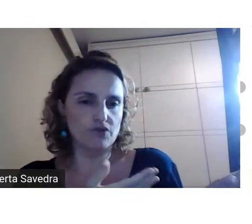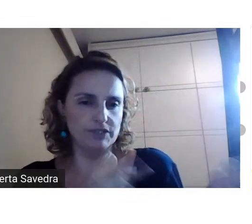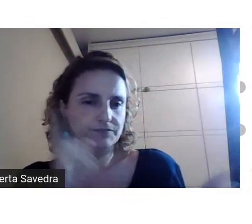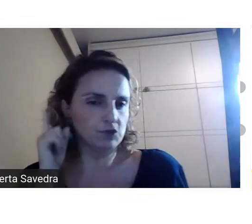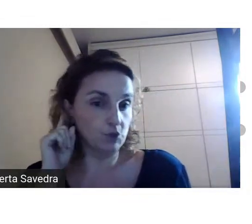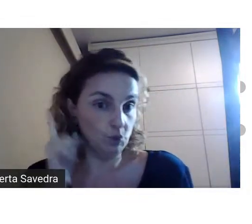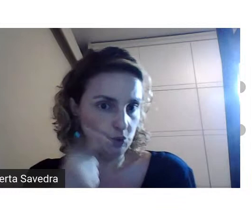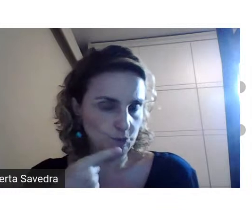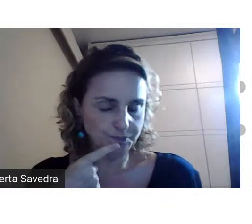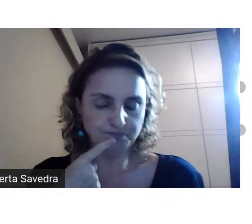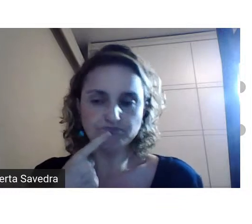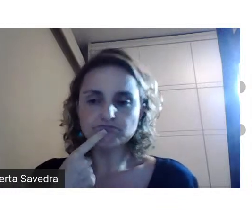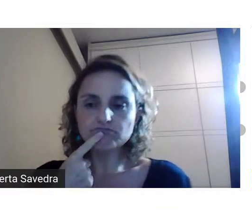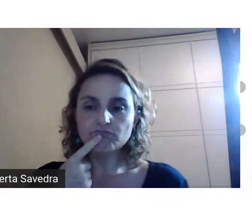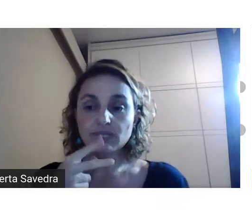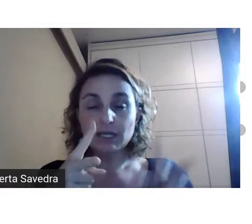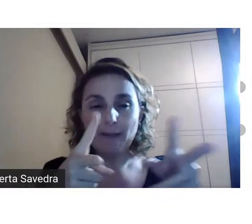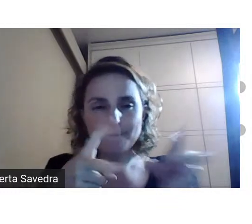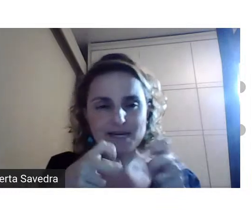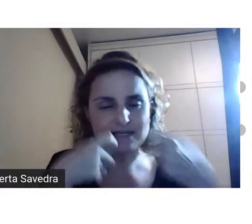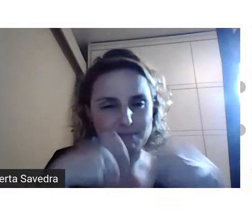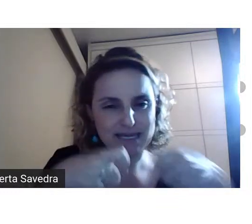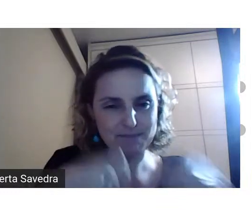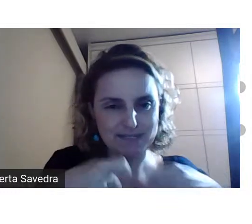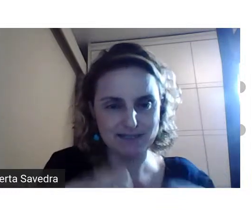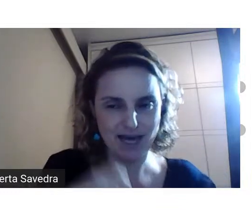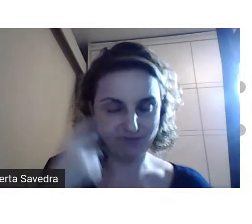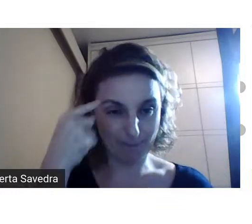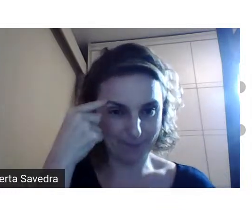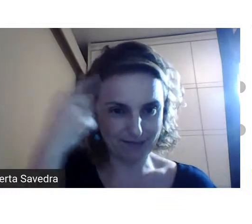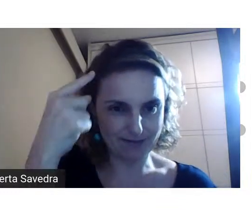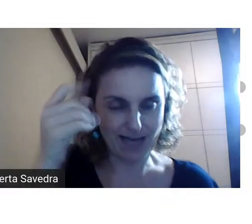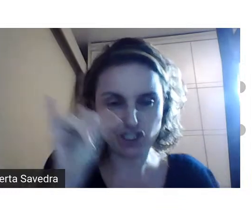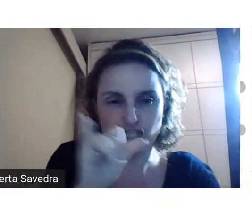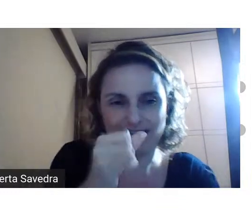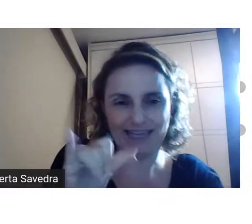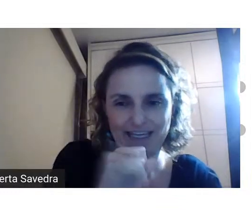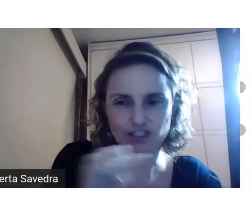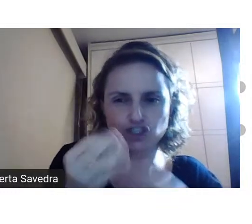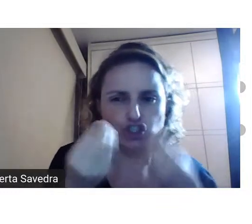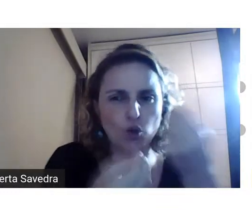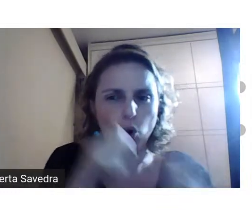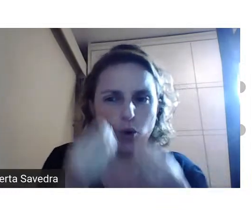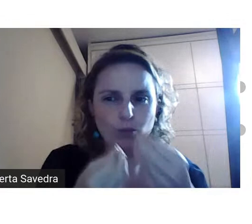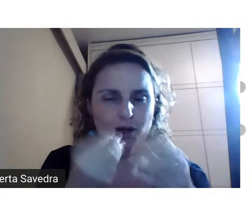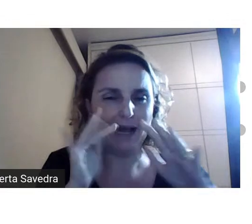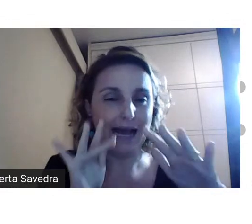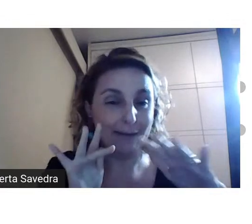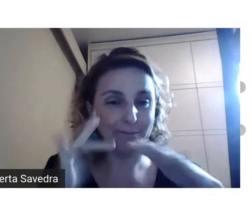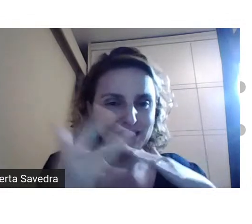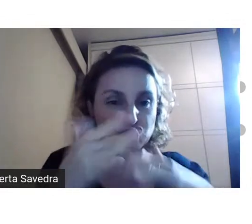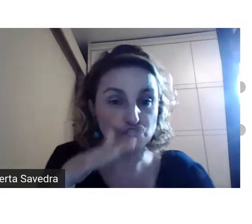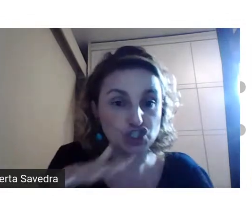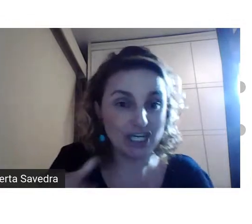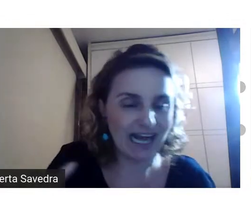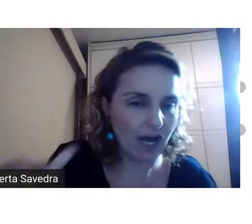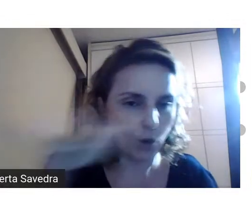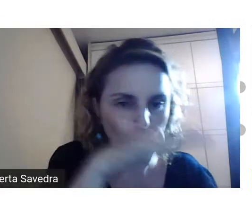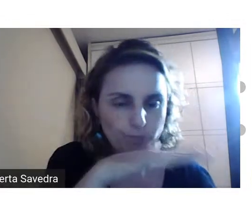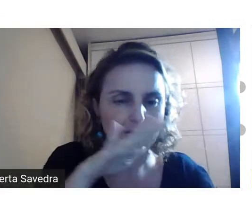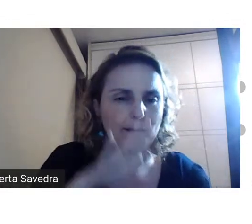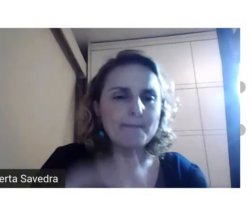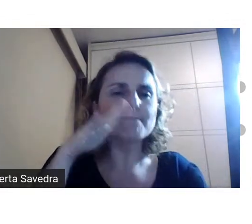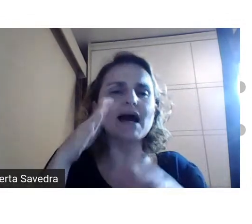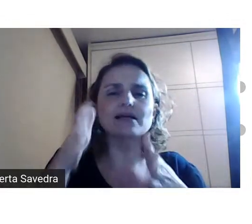para que eles pudessem ter esse conhecimento informal Eu também percebi a necessidade de criar